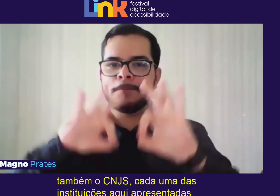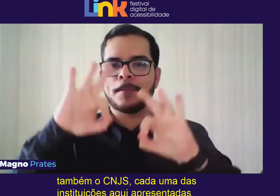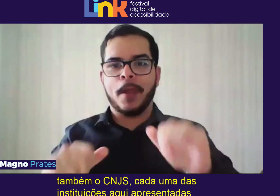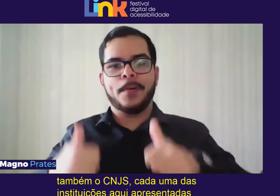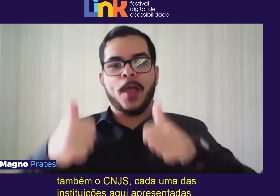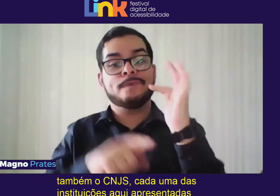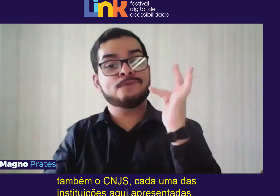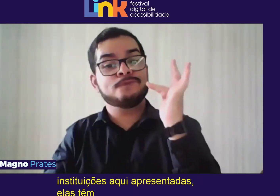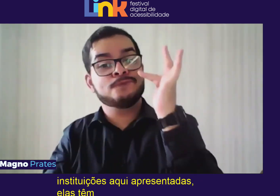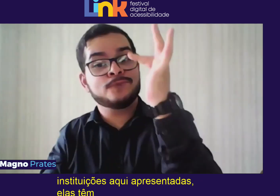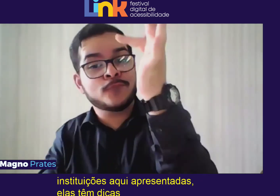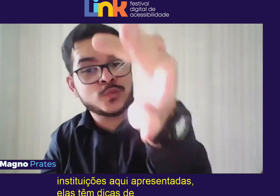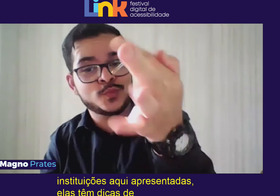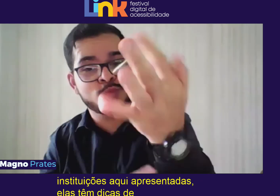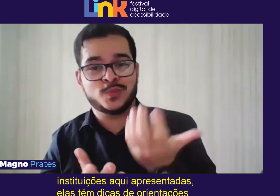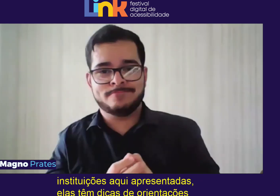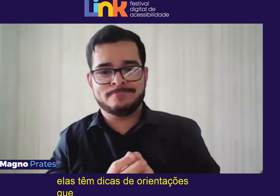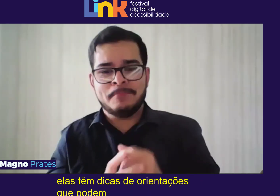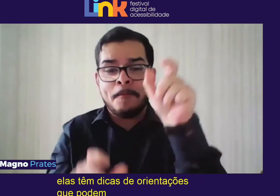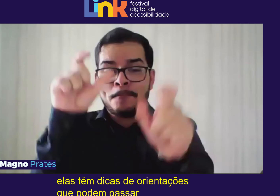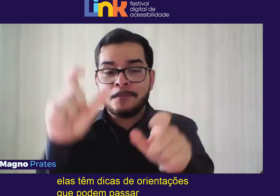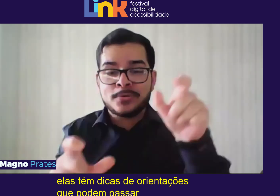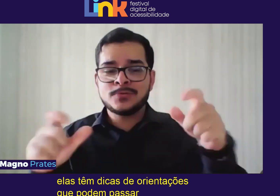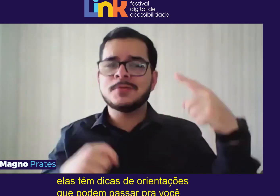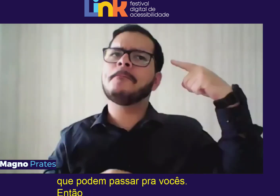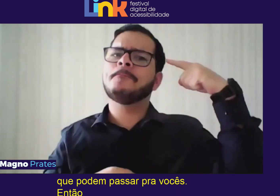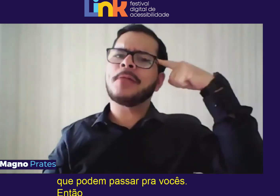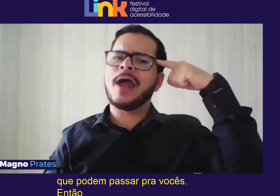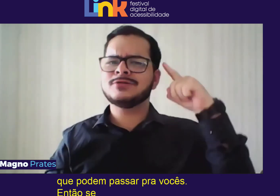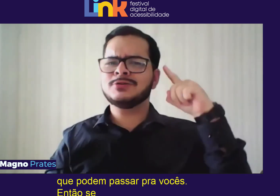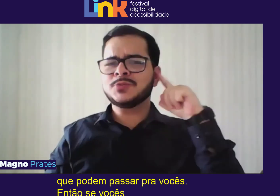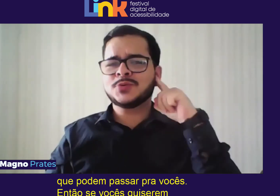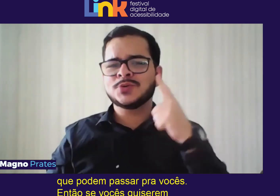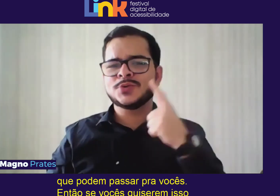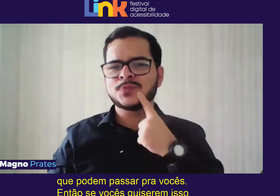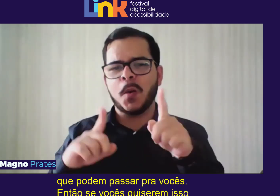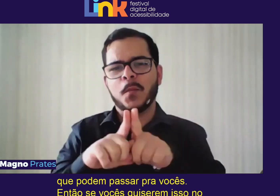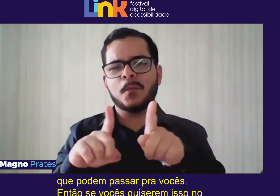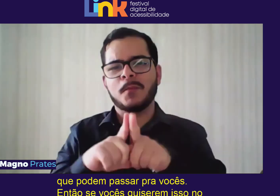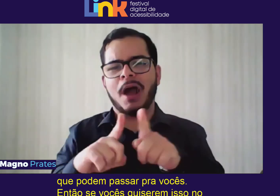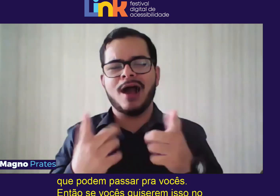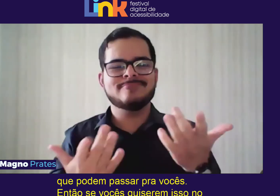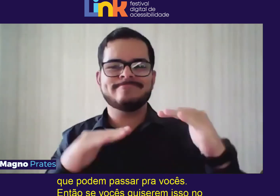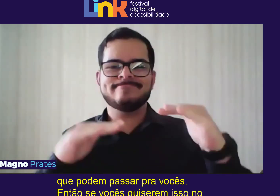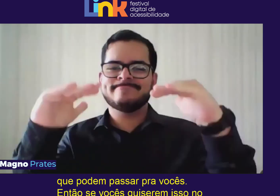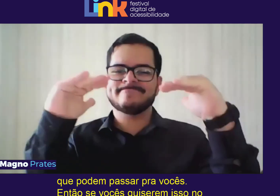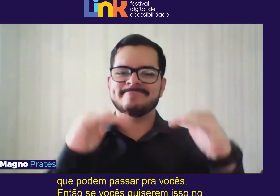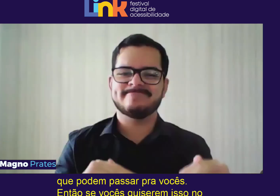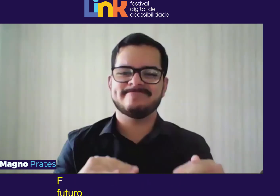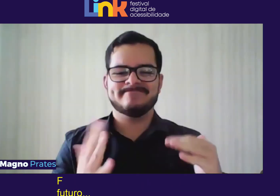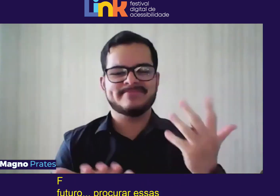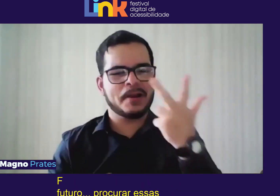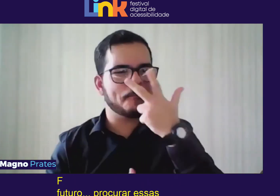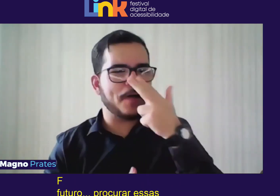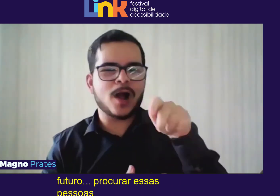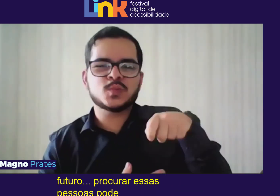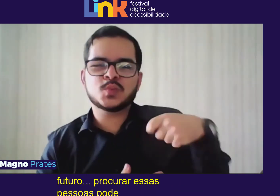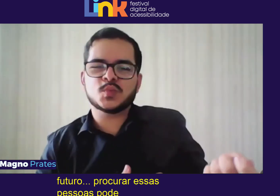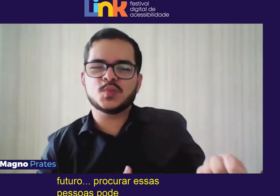vocês. Então, se vocês quiserem isso no futuro, procurar essas pessoas pode ser muito útil. Nós surdos, nós não somos